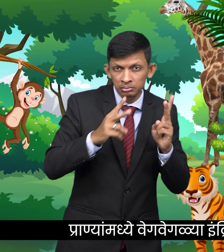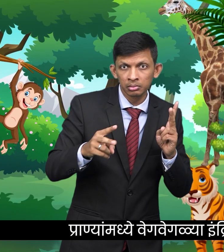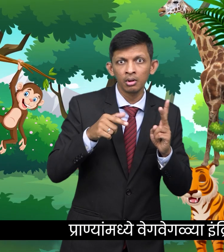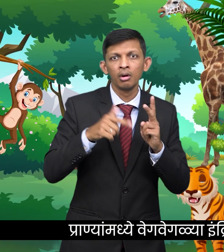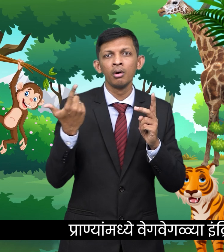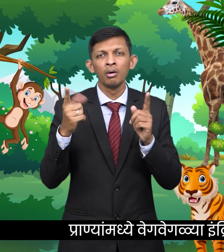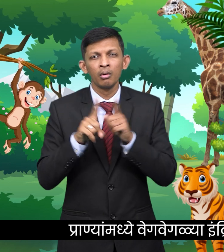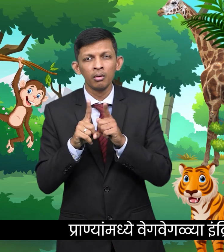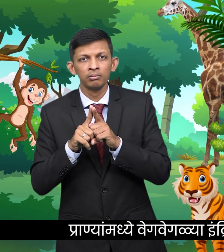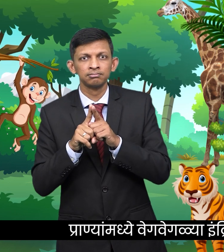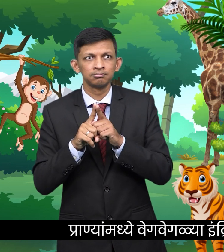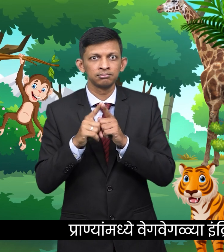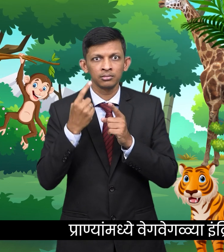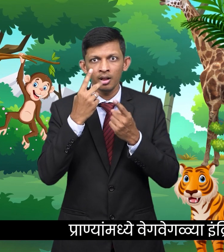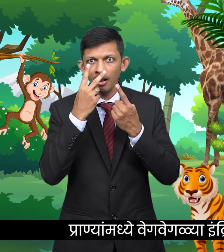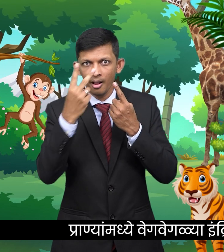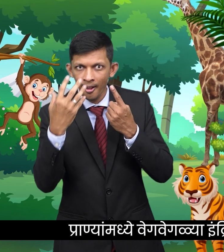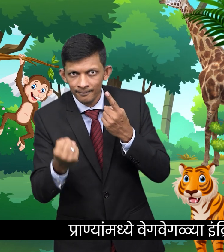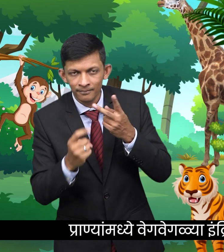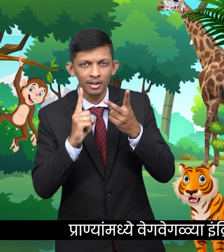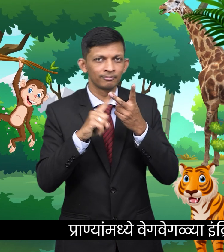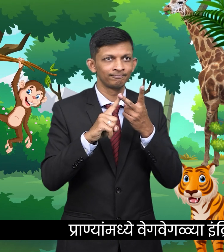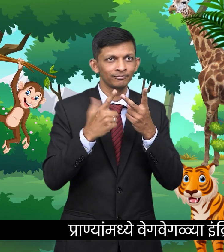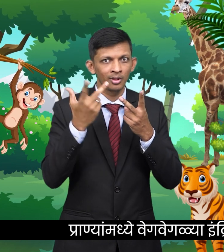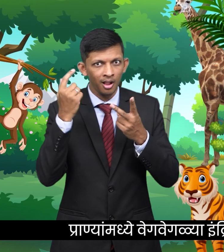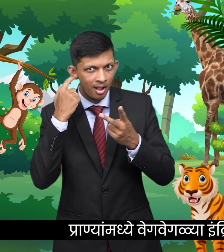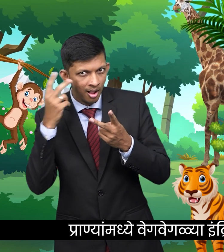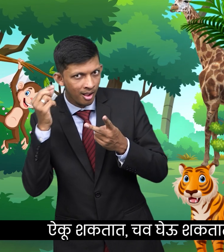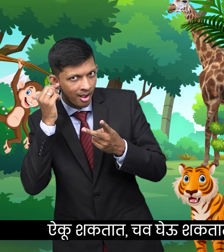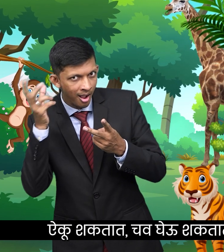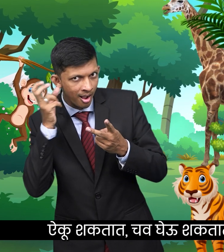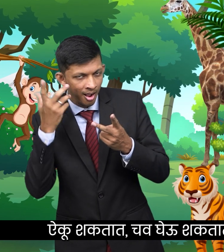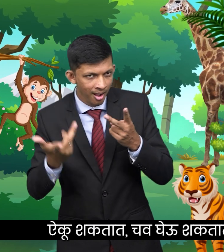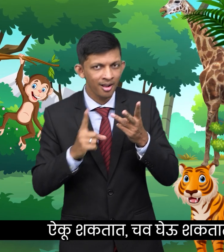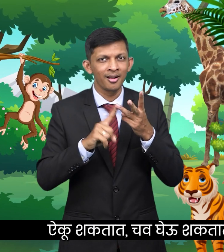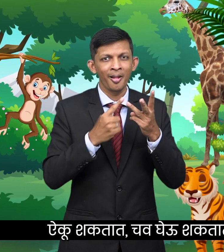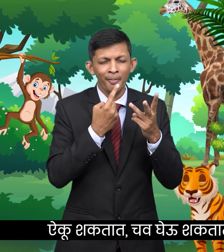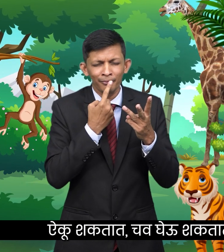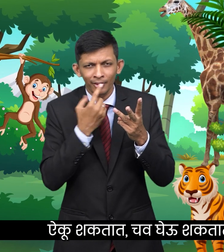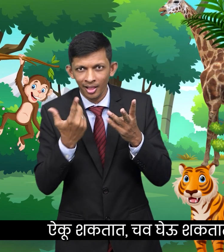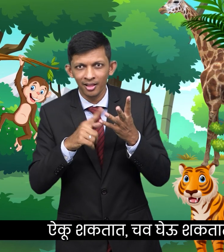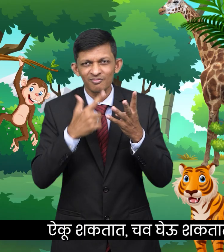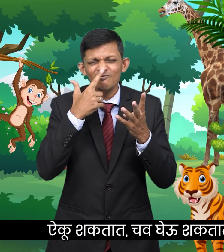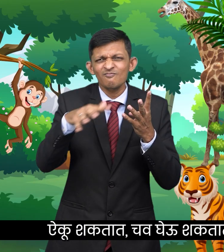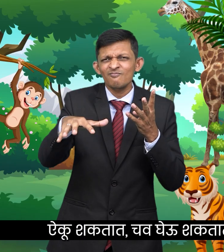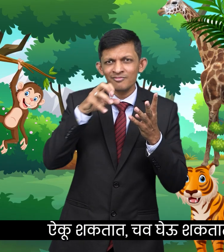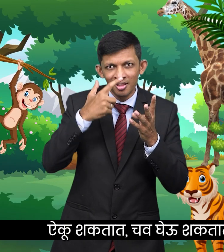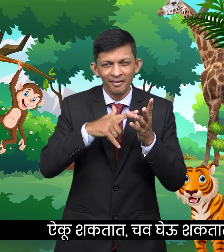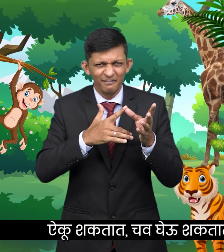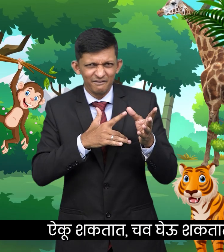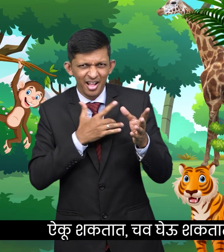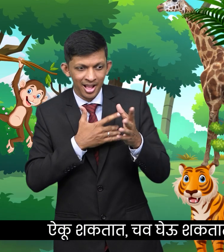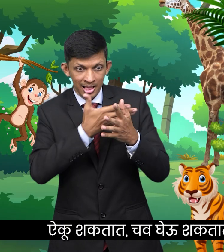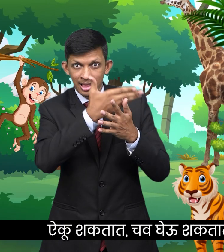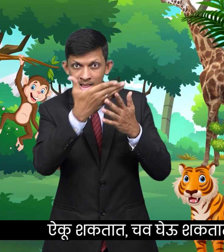प्राण्यांमध्ये वेगवेगळ्या इंद्रिय शक्ती असतात कारण ते पाहू शकतात, ऐकू शकतात, चव घेऊ शकतात, वास